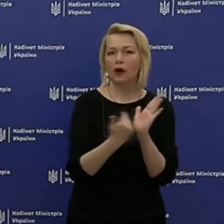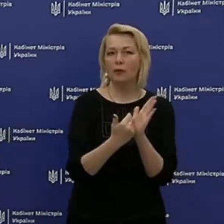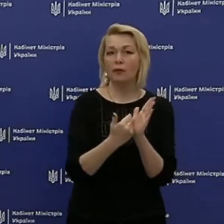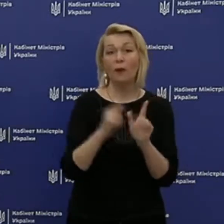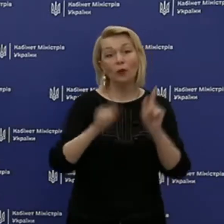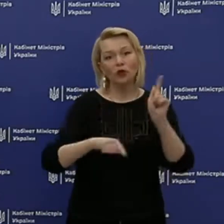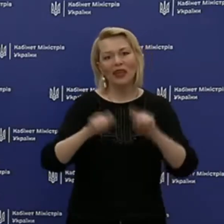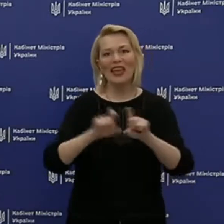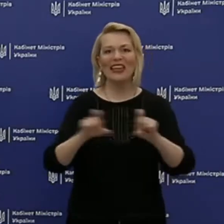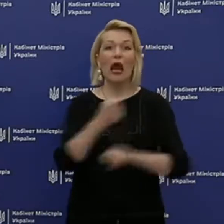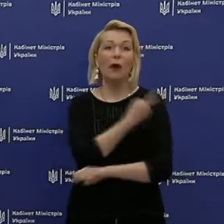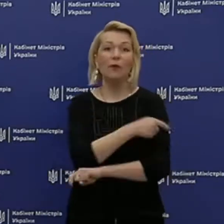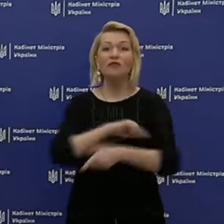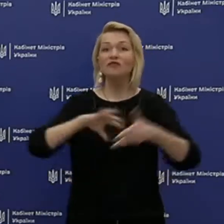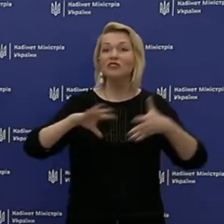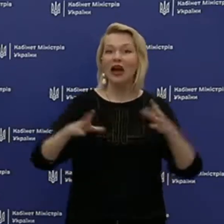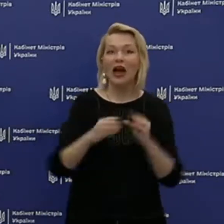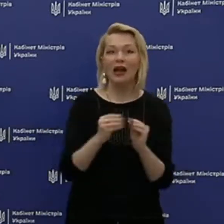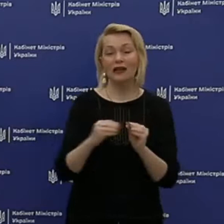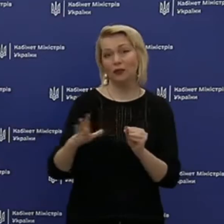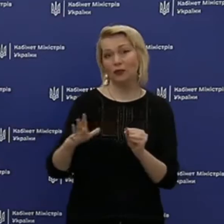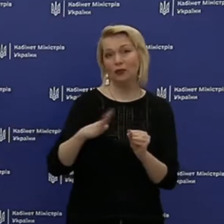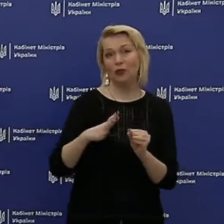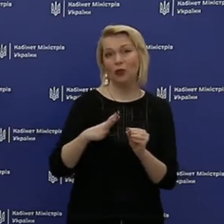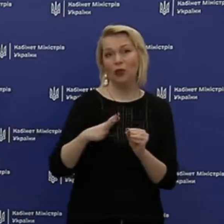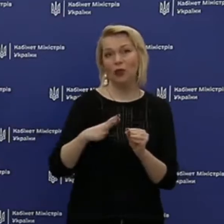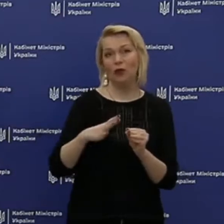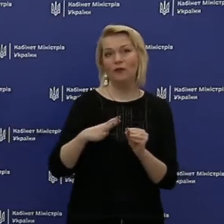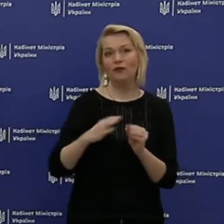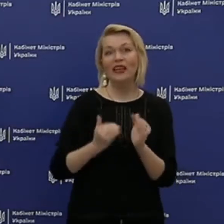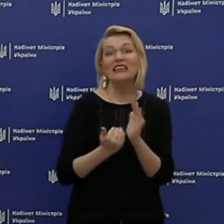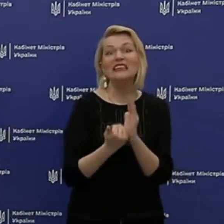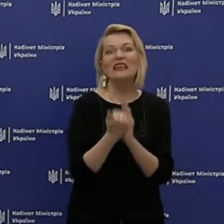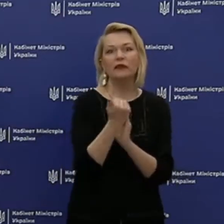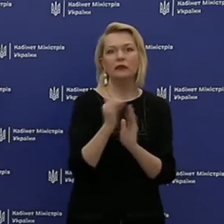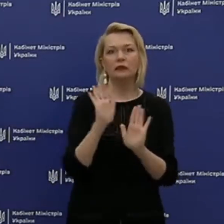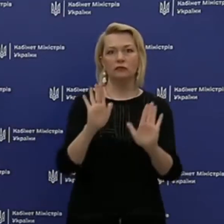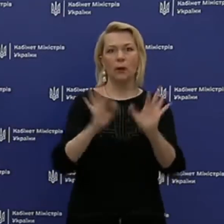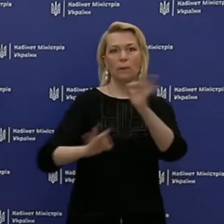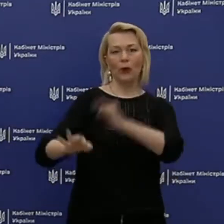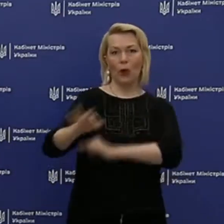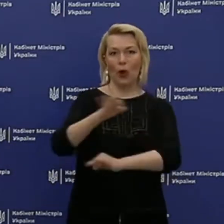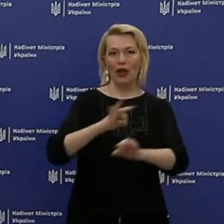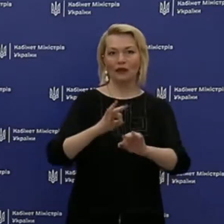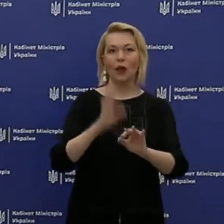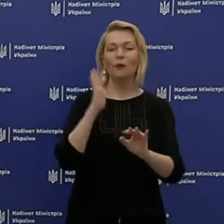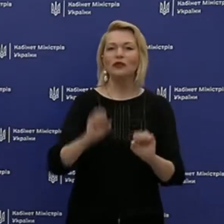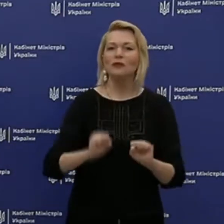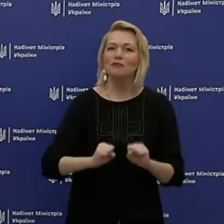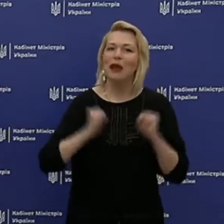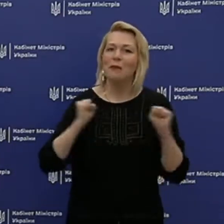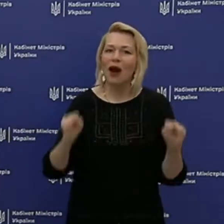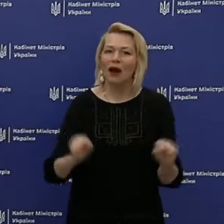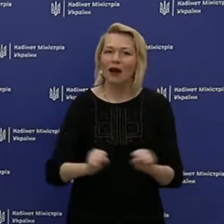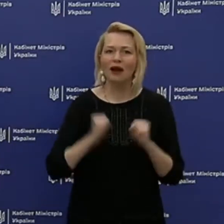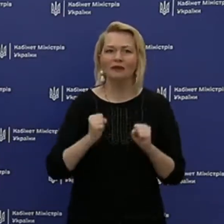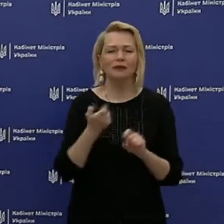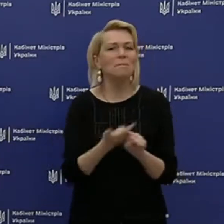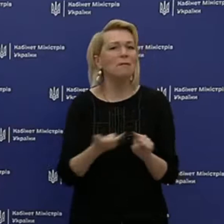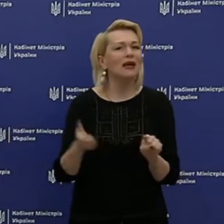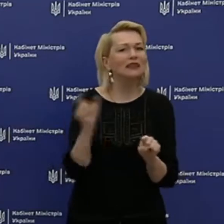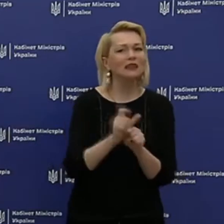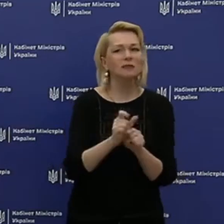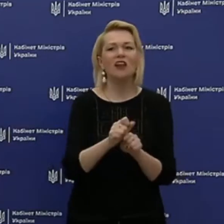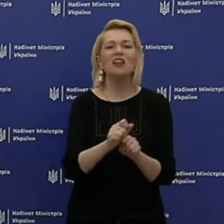деяких амбулаторіях взагалі це все було на стадії проєкту. Будемо намагатися